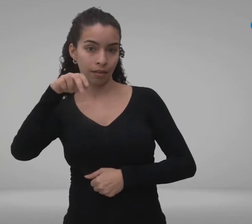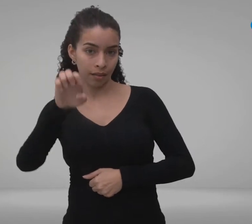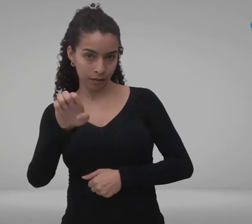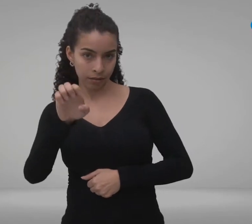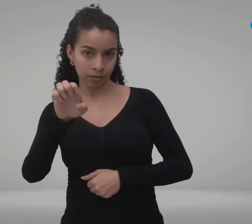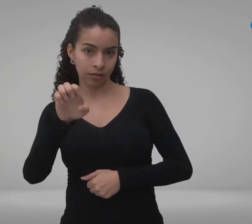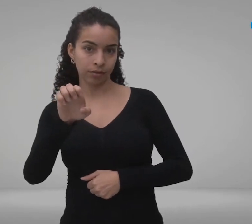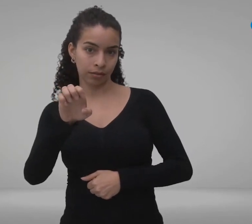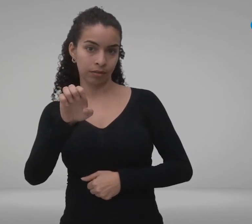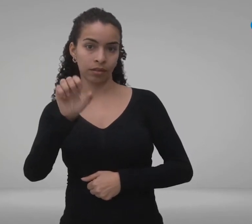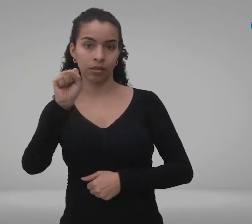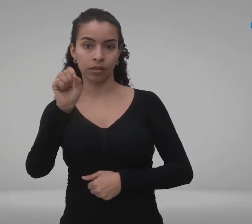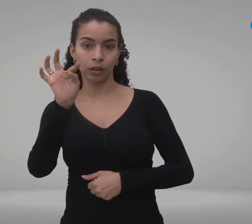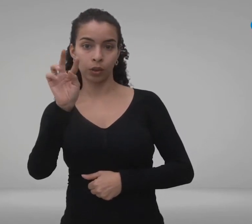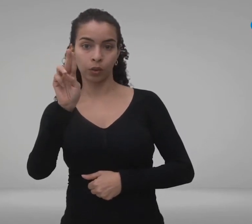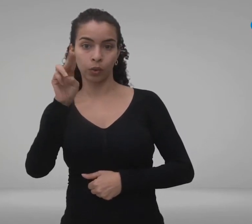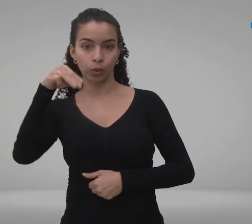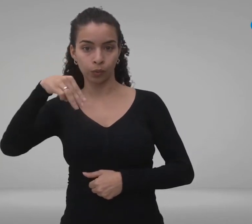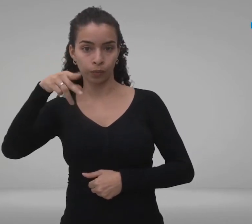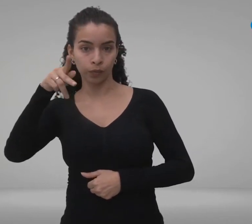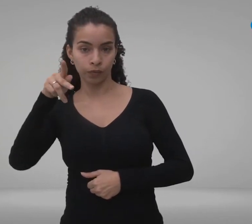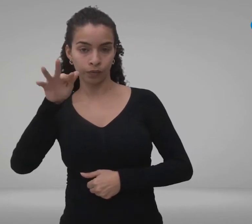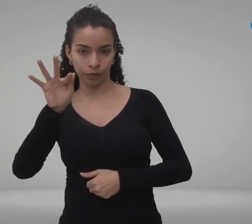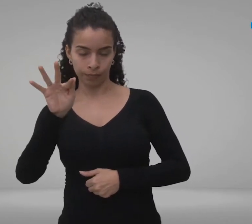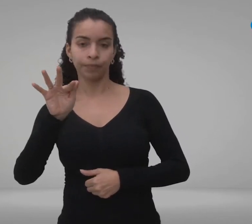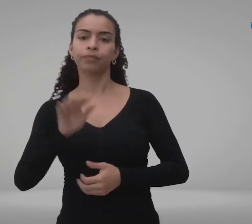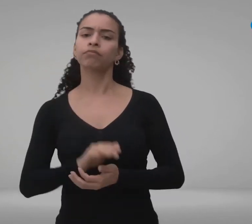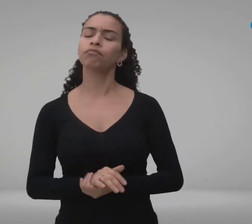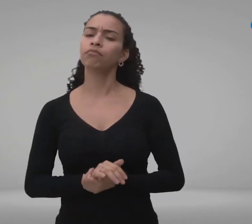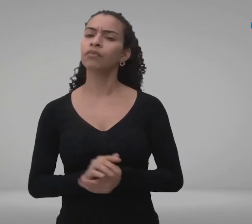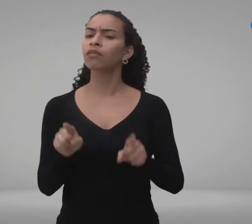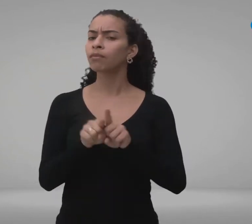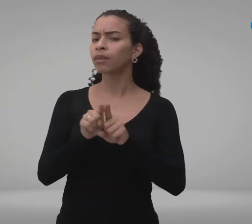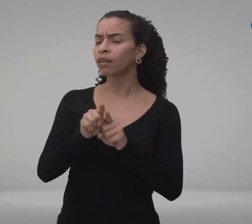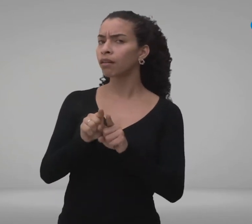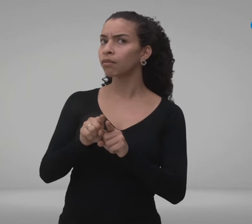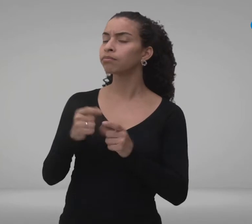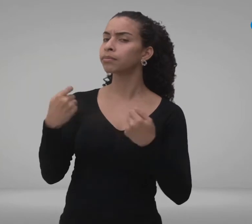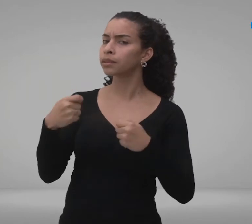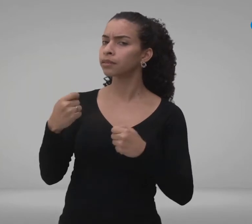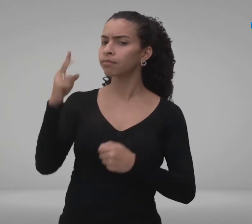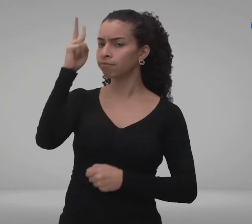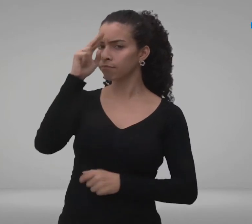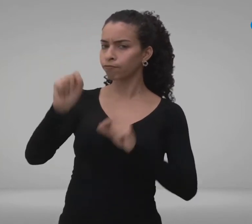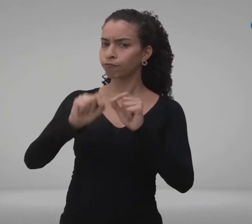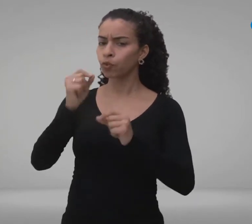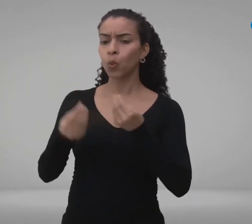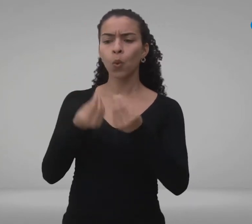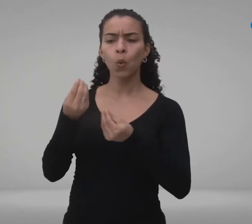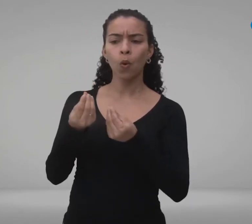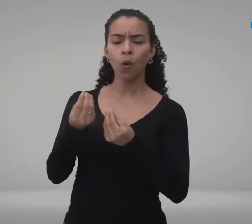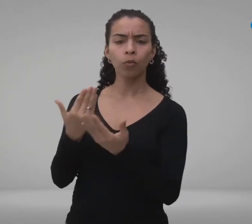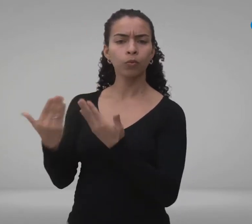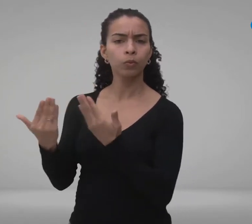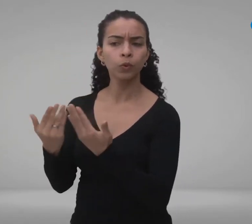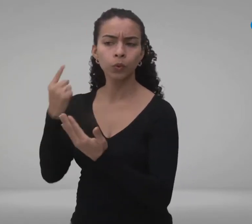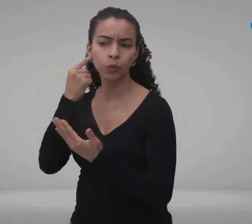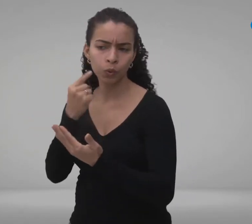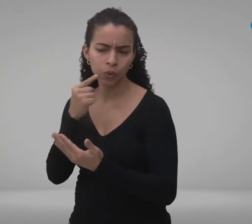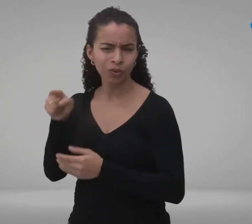Outra questão importante da gente lembrar é como se dirigir ao surdo. Como que eu falo? Ele é surdo?